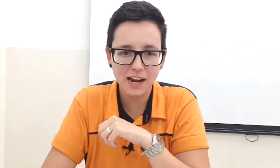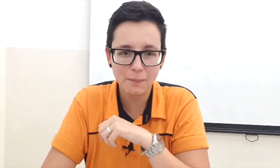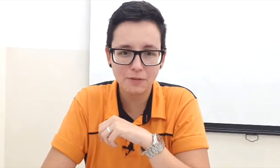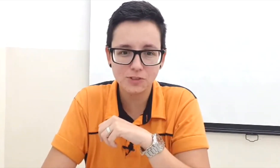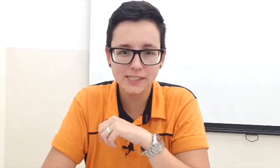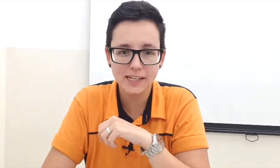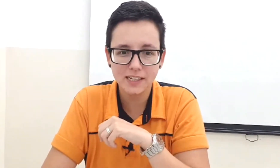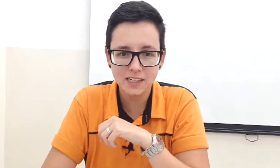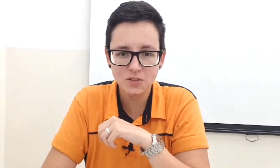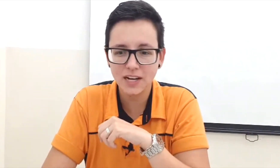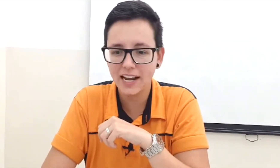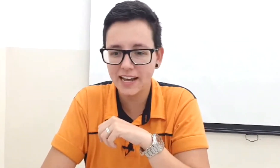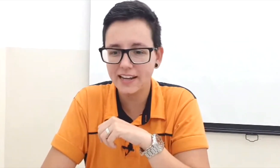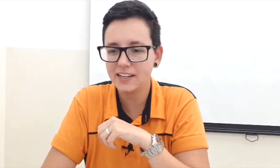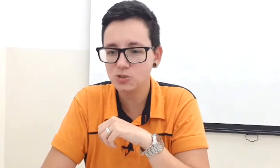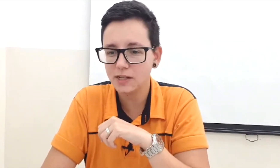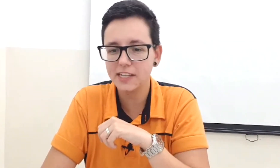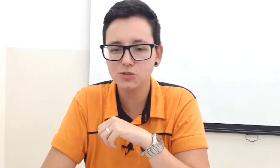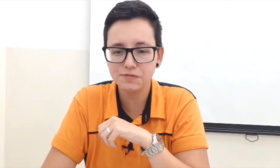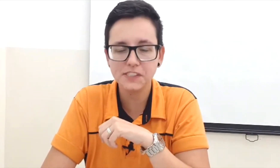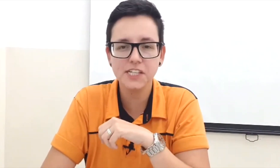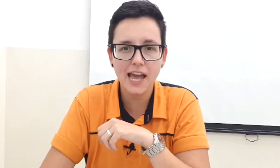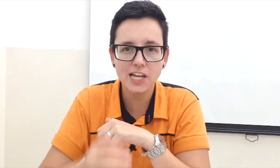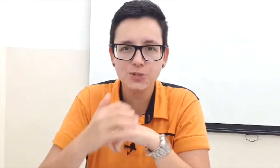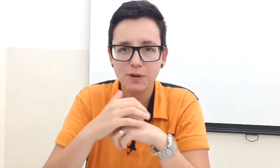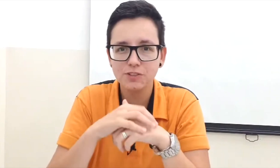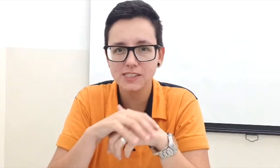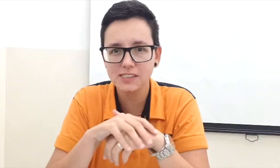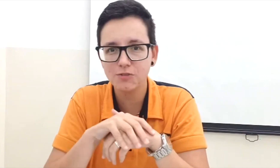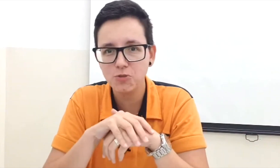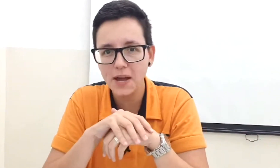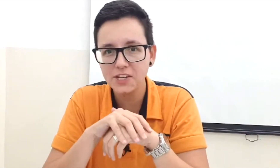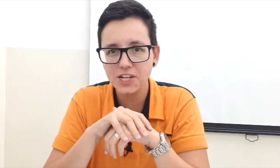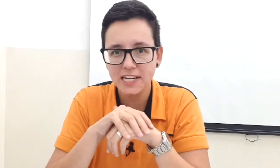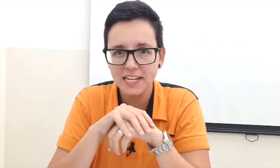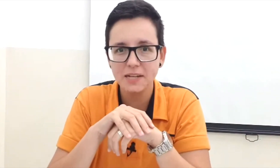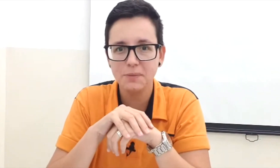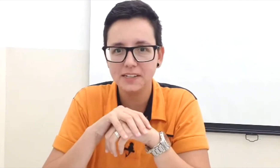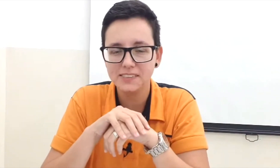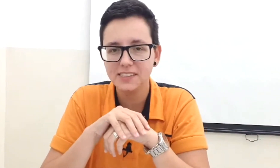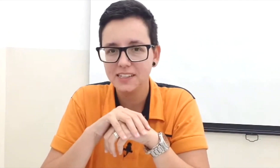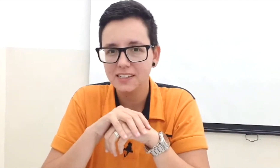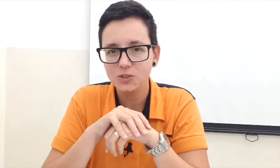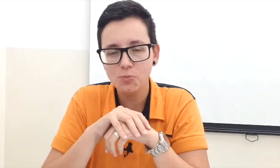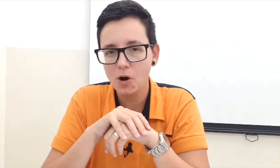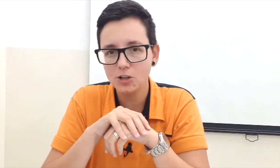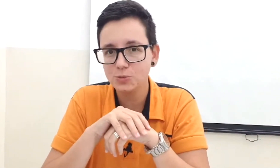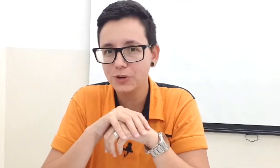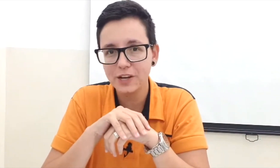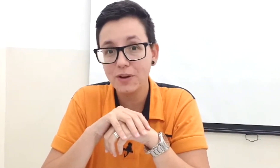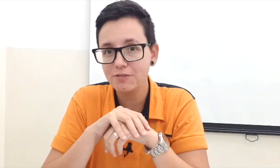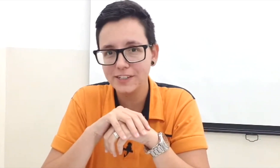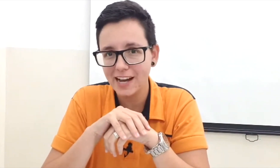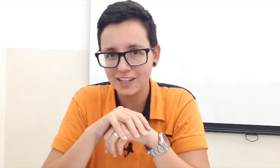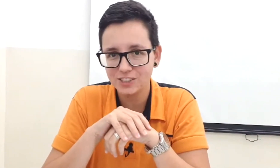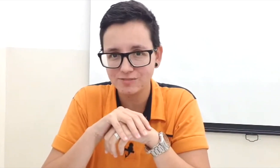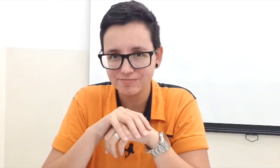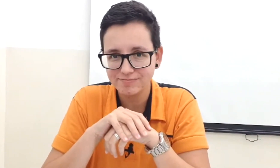para você, não, galera, isso aqui é suficiente para você ser fluente em Libras. Não posso, porque não é verdade.